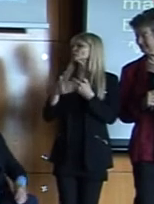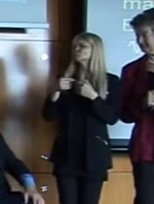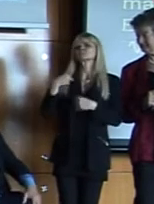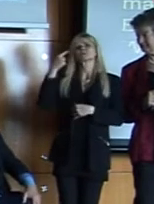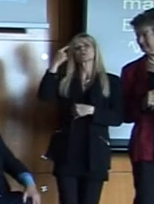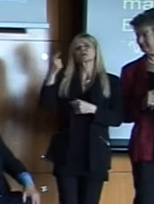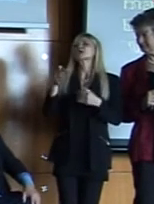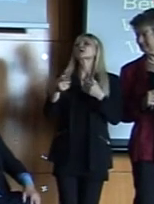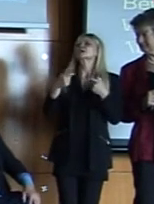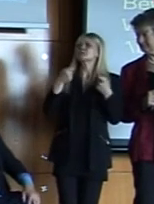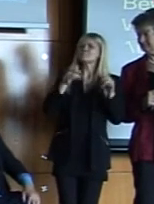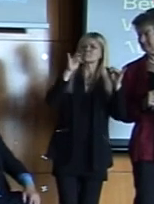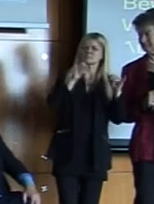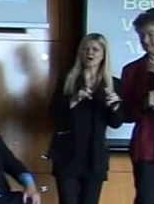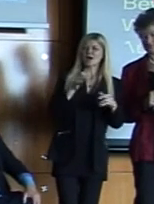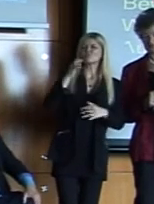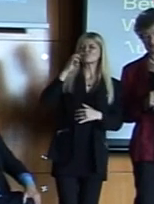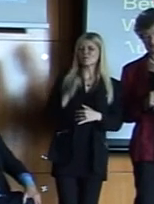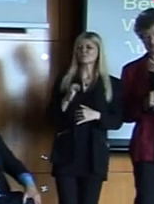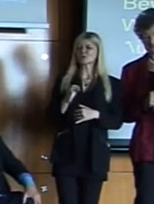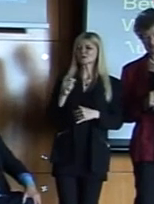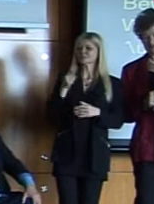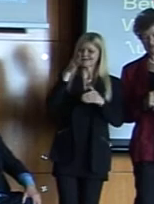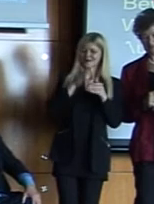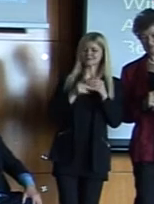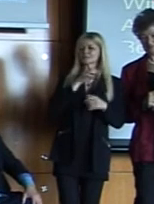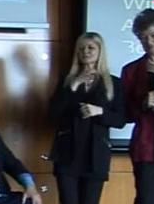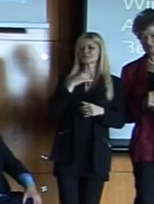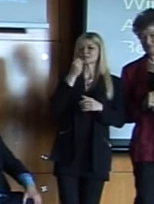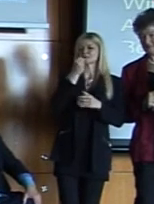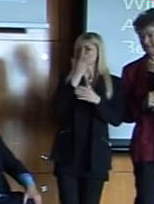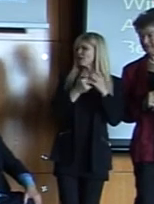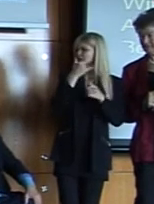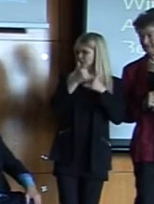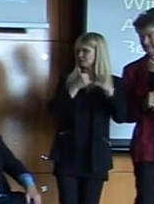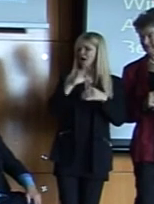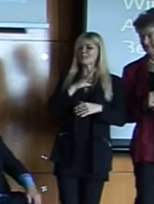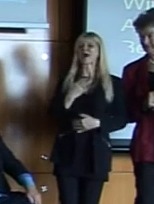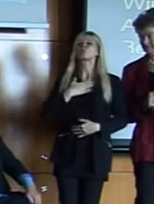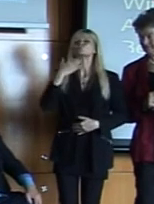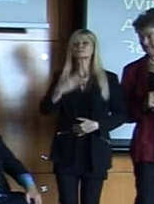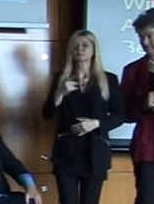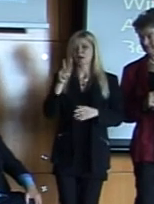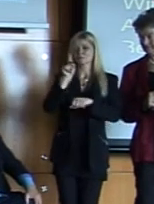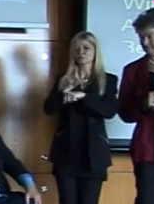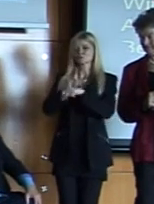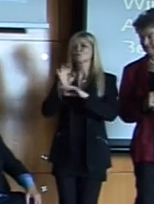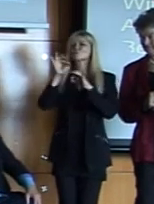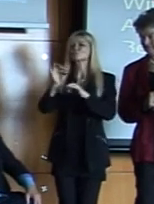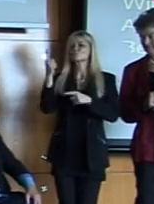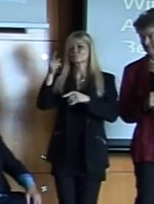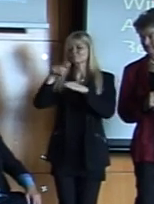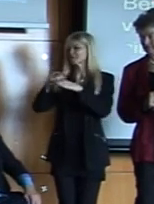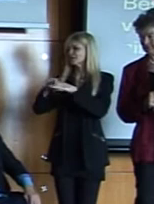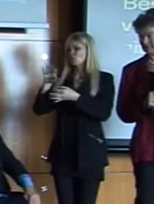zwar ein verpflichtendes letztes Kindergartenjahr gibt, aber die Ausnahmebestimmungen für Menschen mit Behinderungen oder wo es gewisse